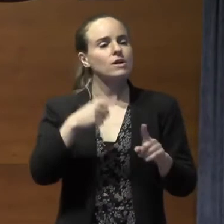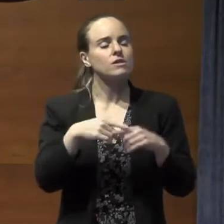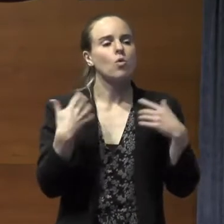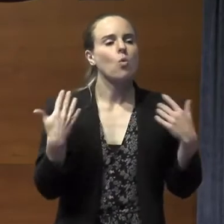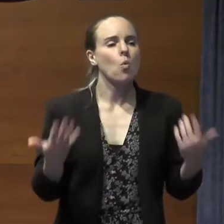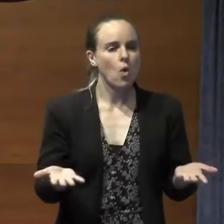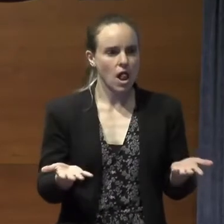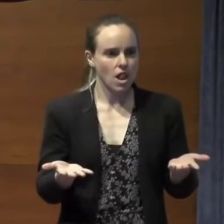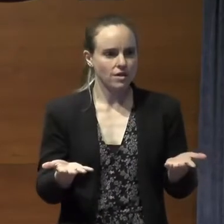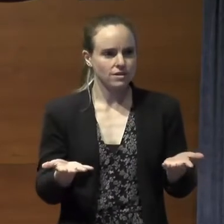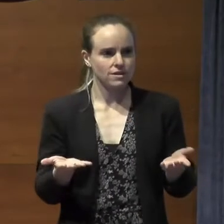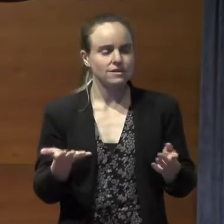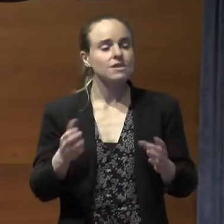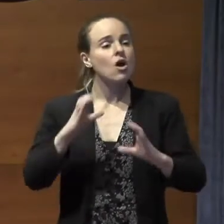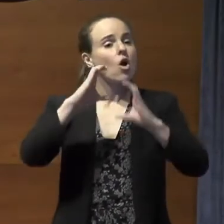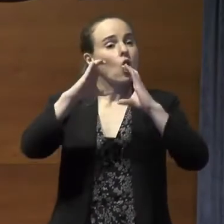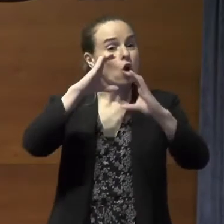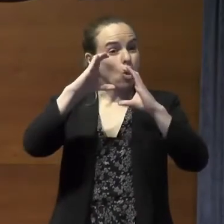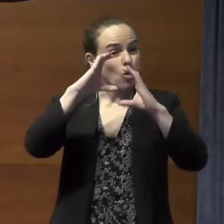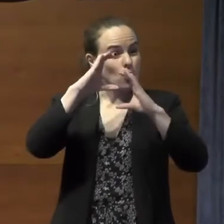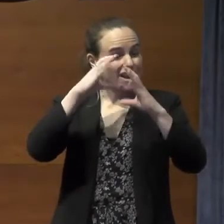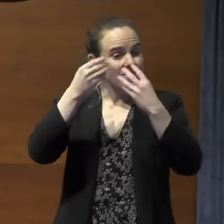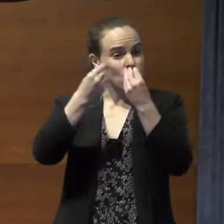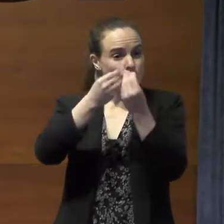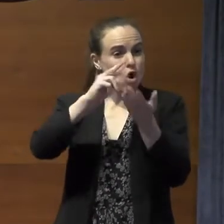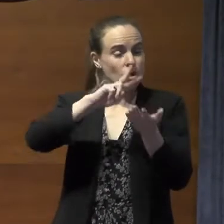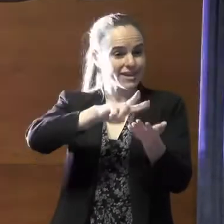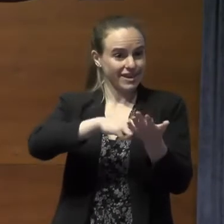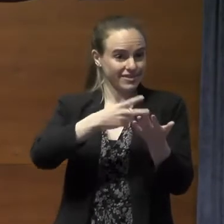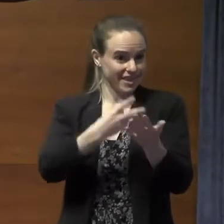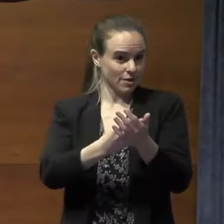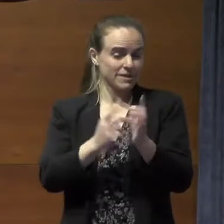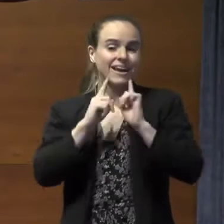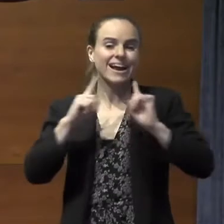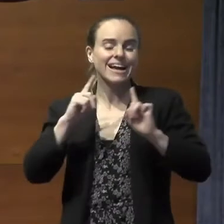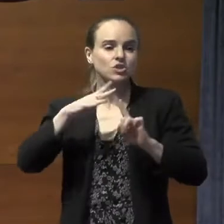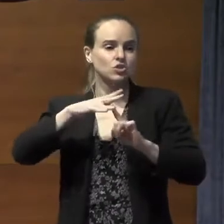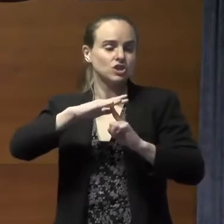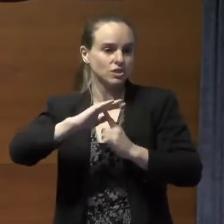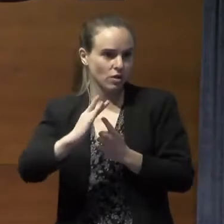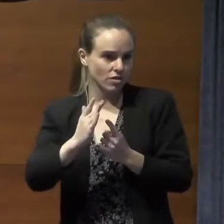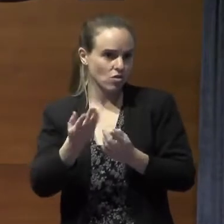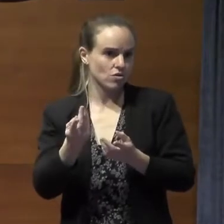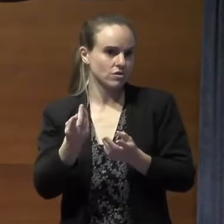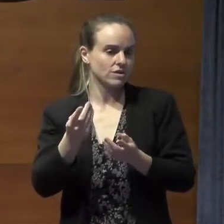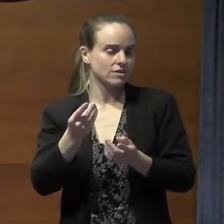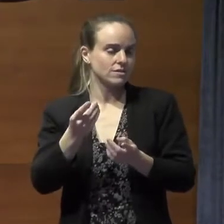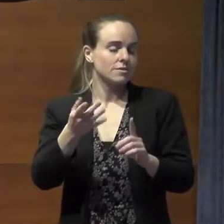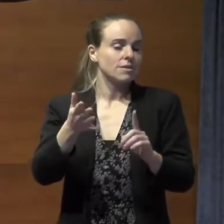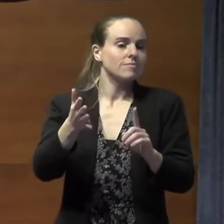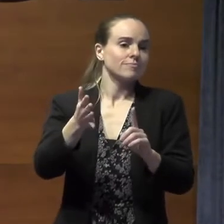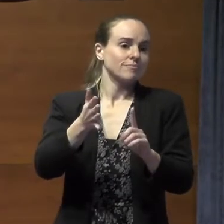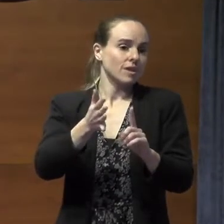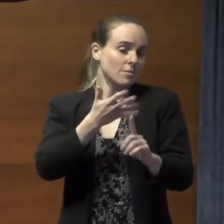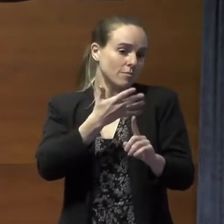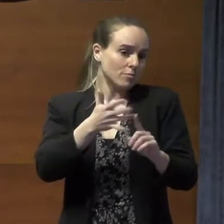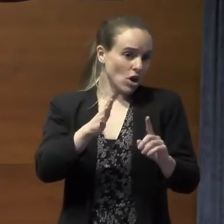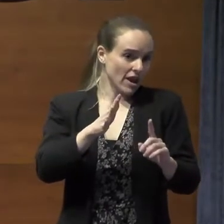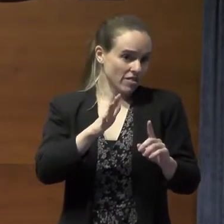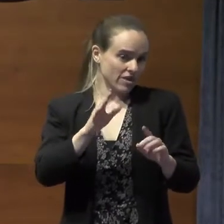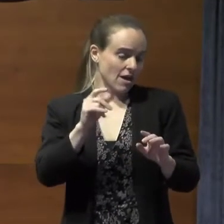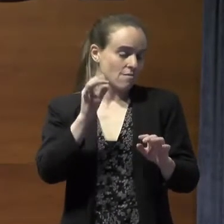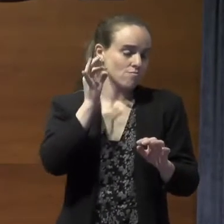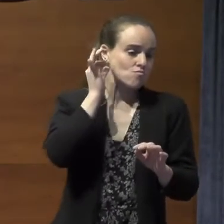en mejorar la comunicación mediada por intérpretes entre, por una parte, mujeres sordas,